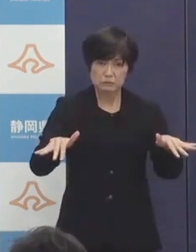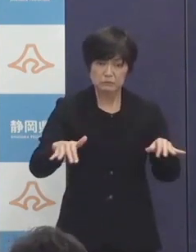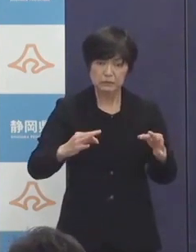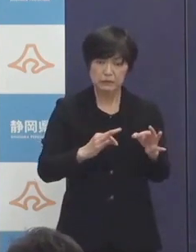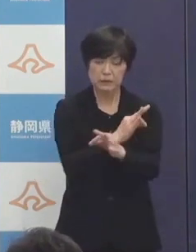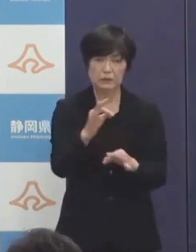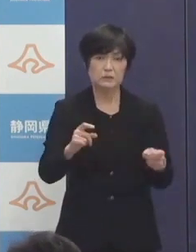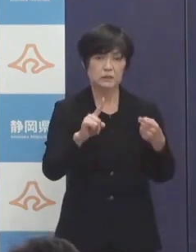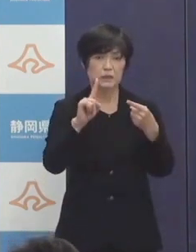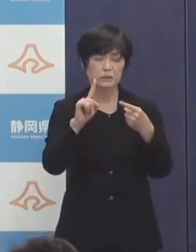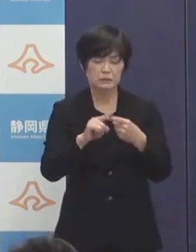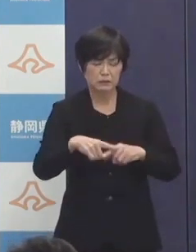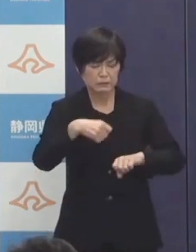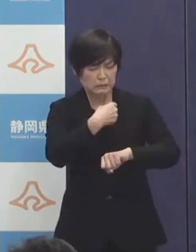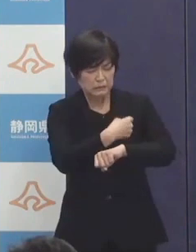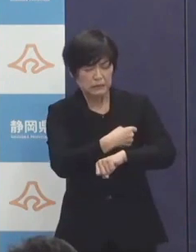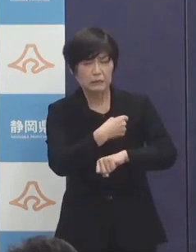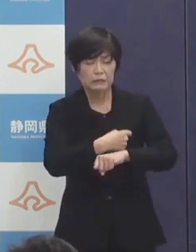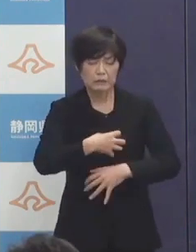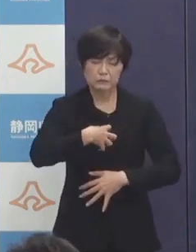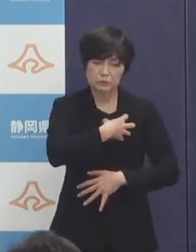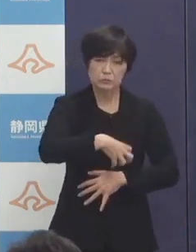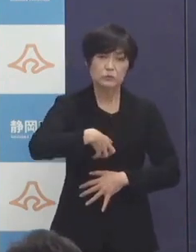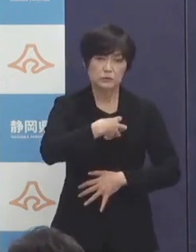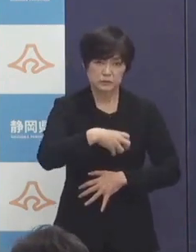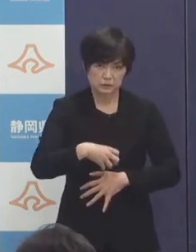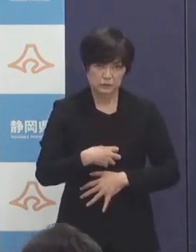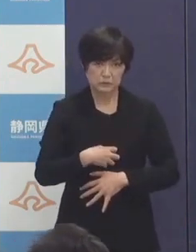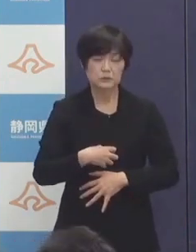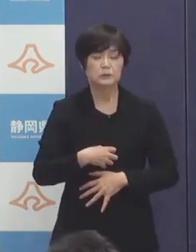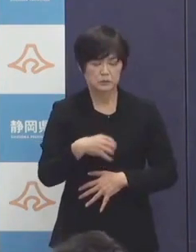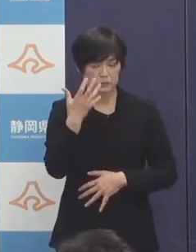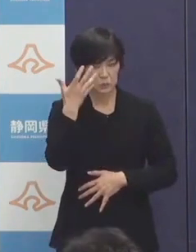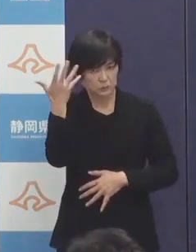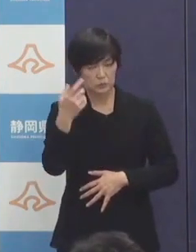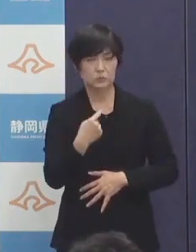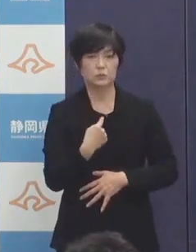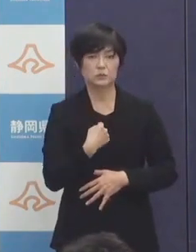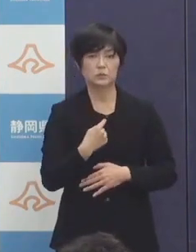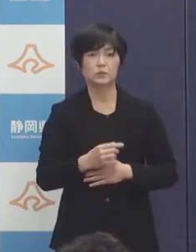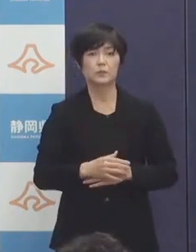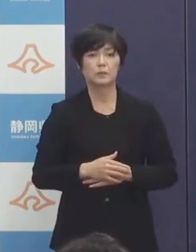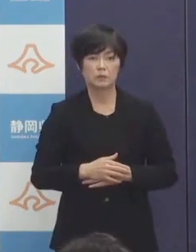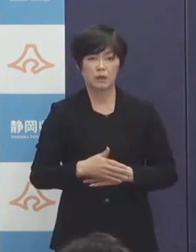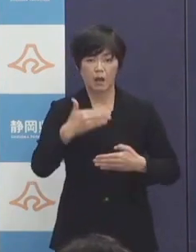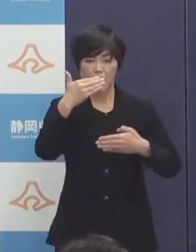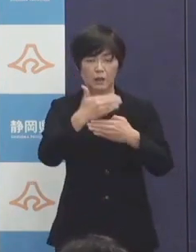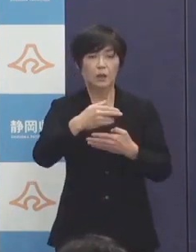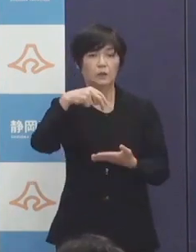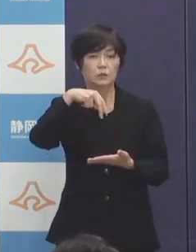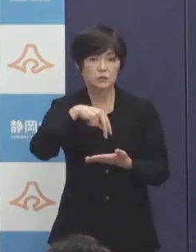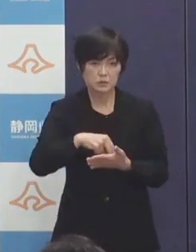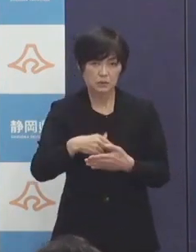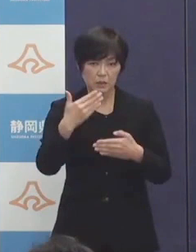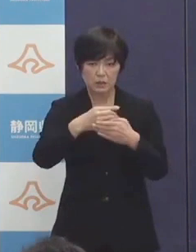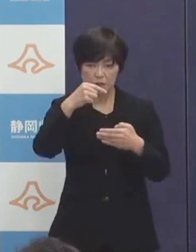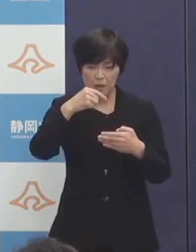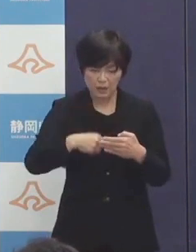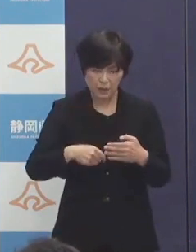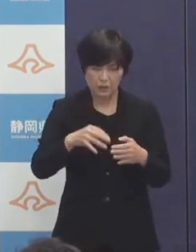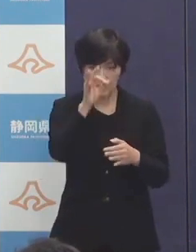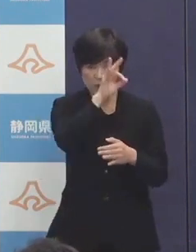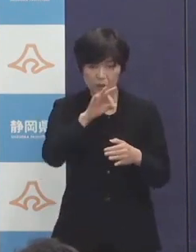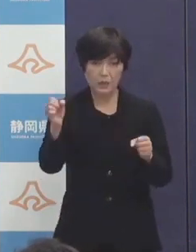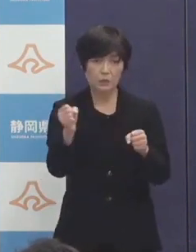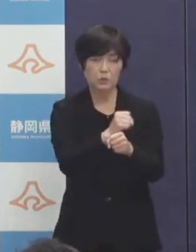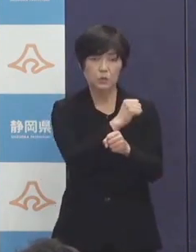に大変大きな打撃を受けられているものと拝察しております。県としましては県内観光産業